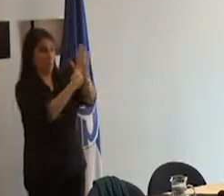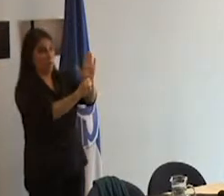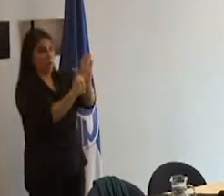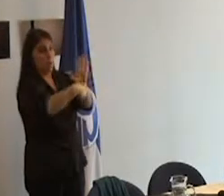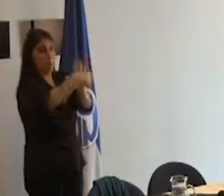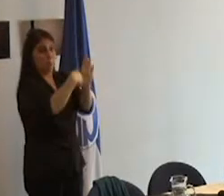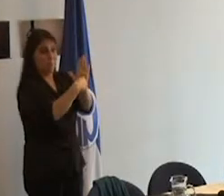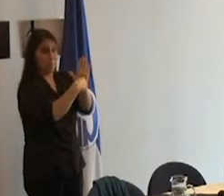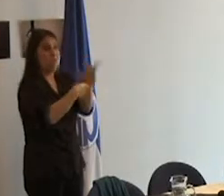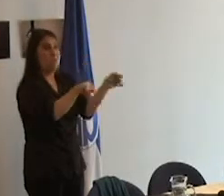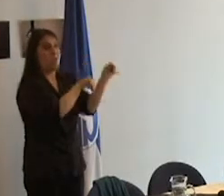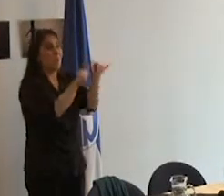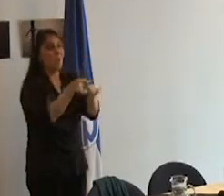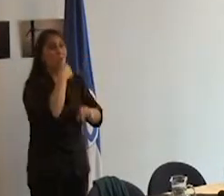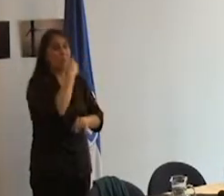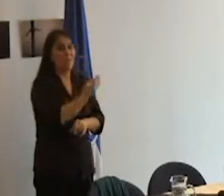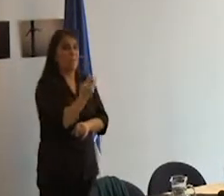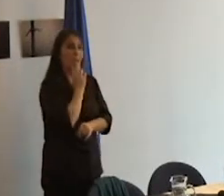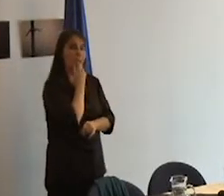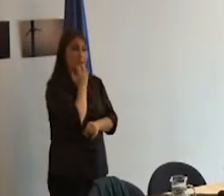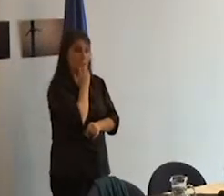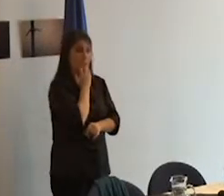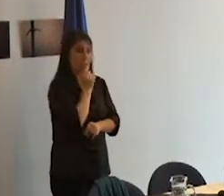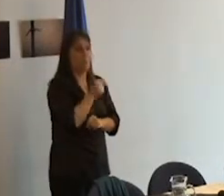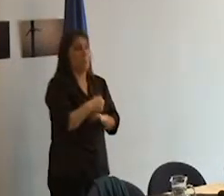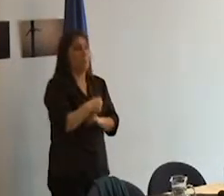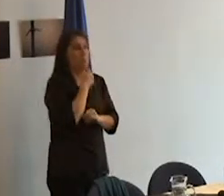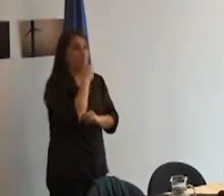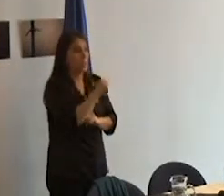que Carlos Escliar y su equipo han